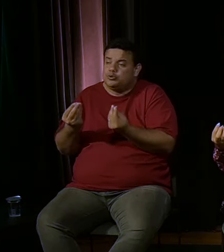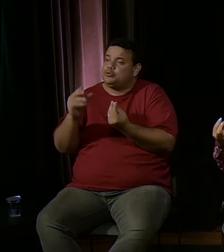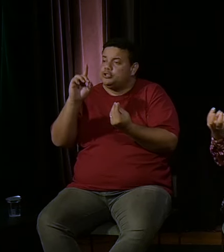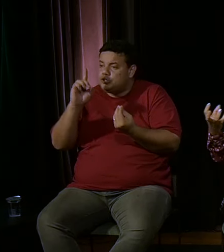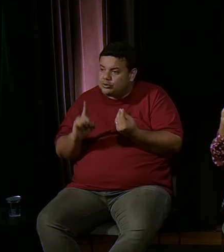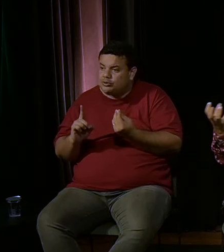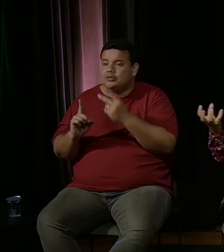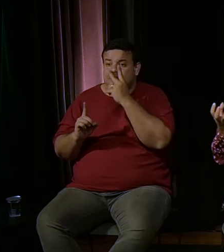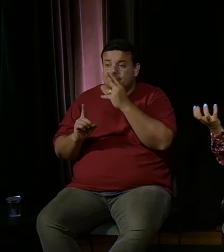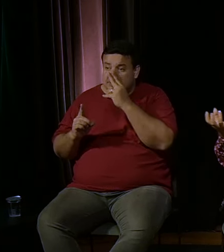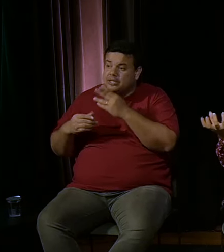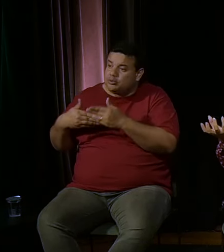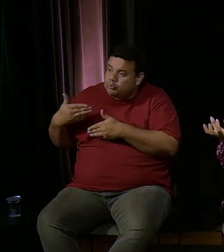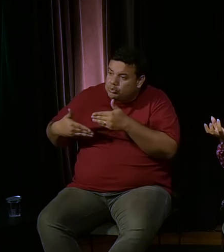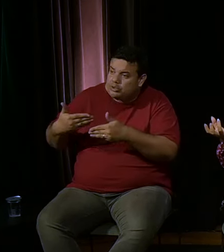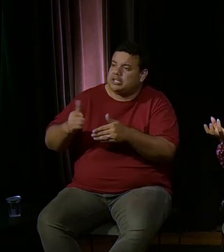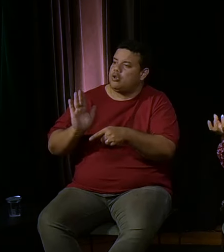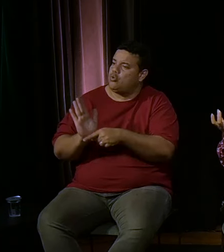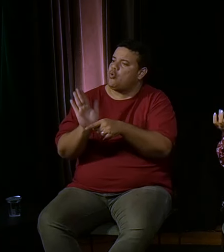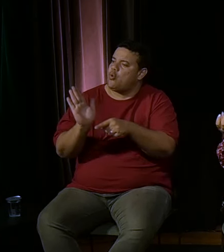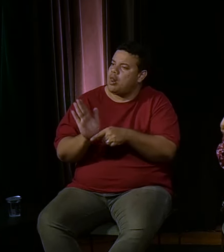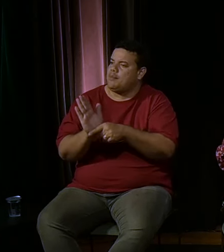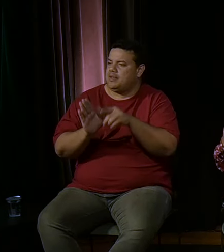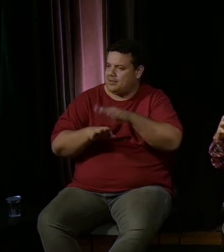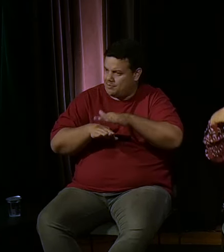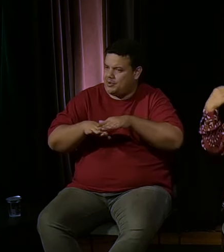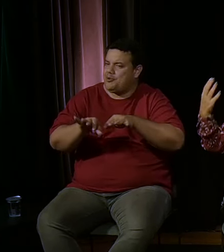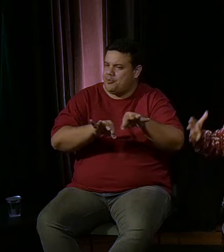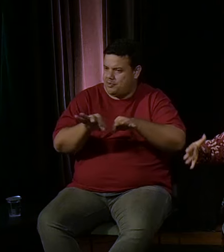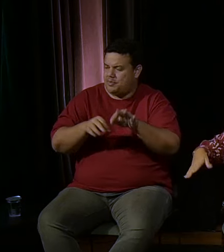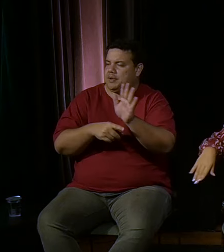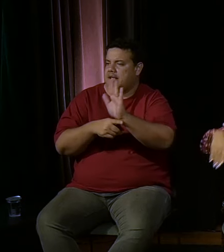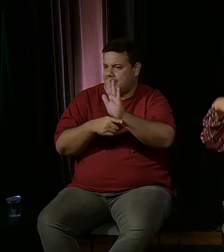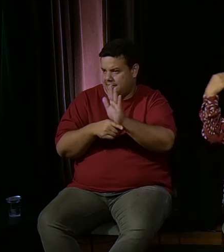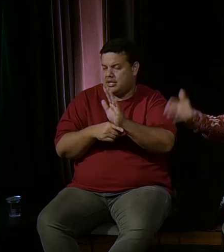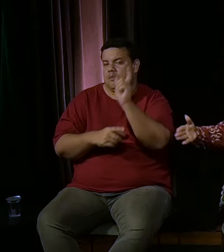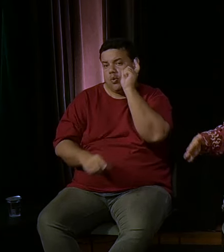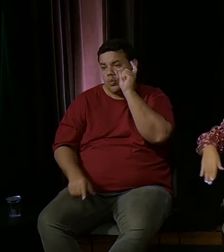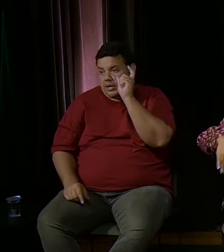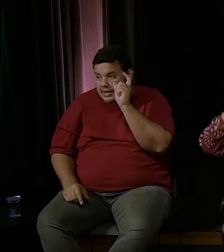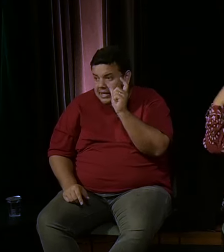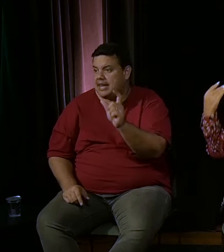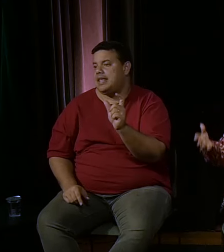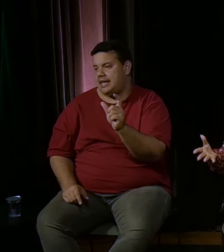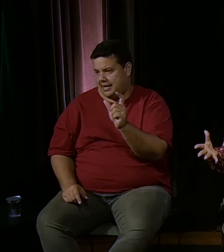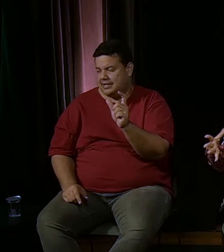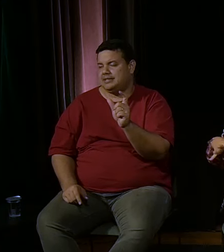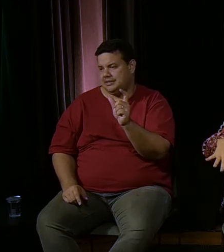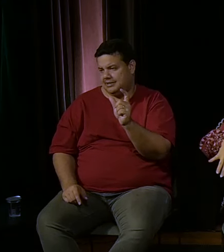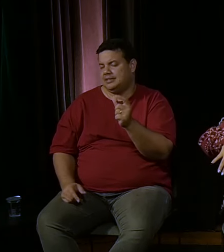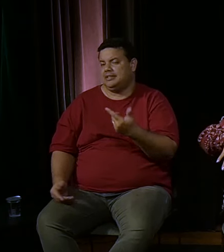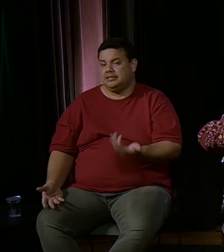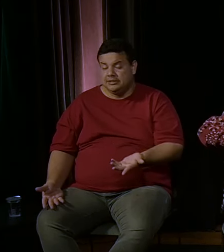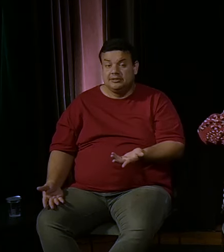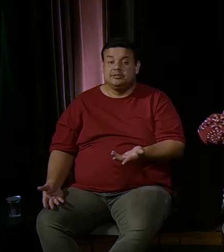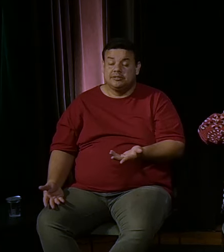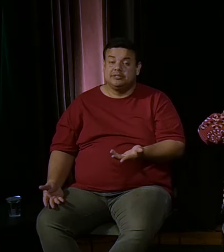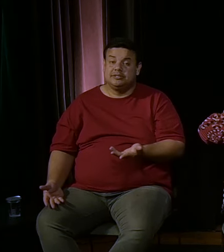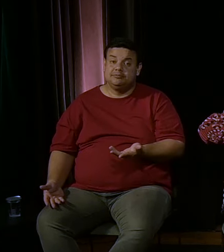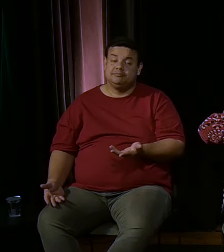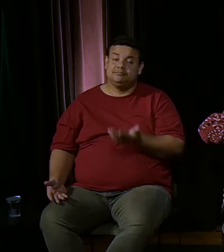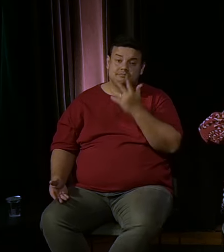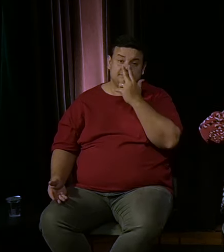uma coisa dos processos de colaboração do fazer cinema, né, e do interesse da alteridade e etc., que vai